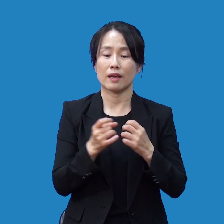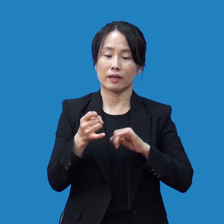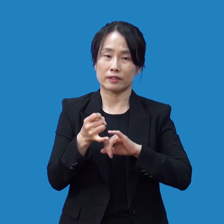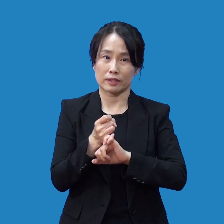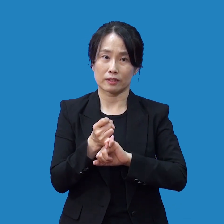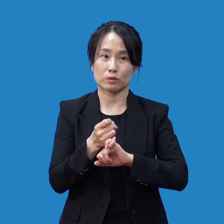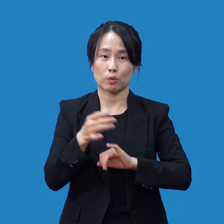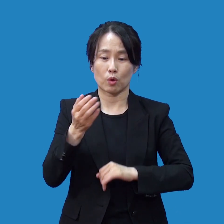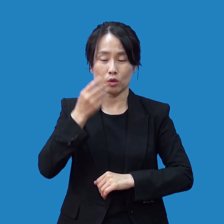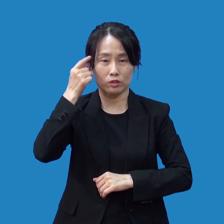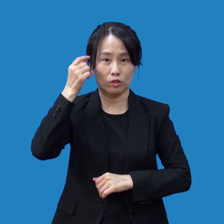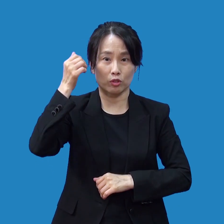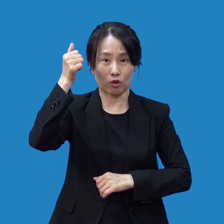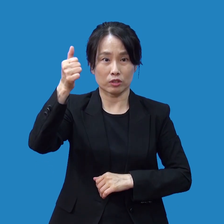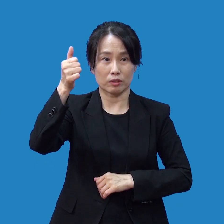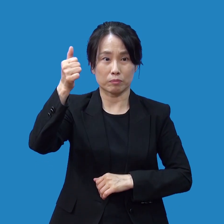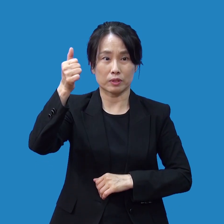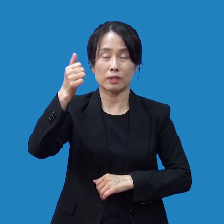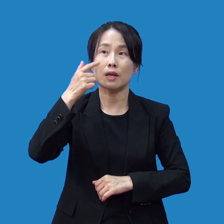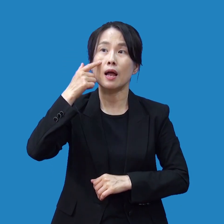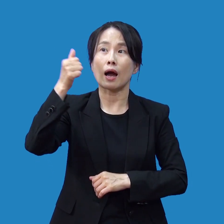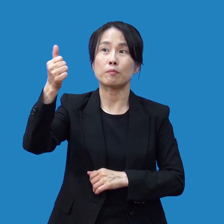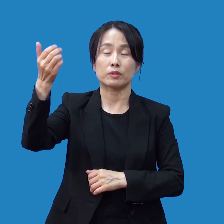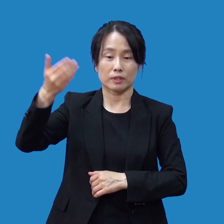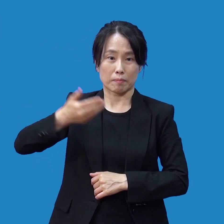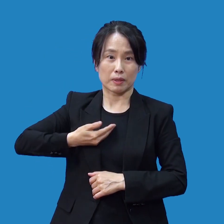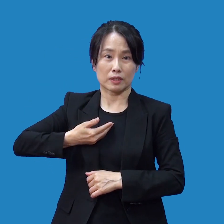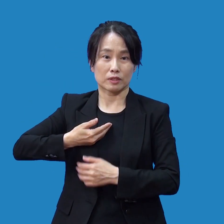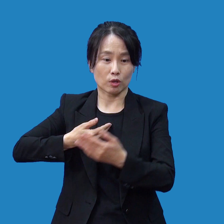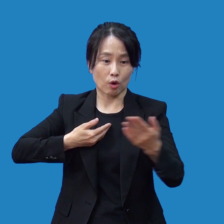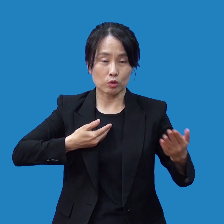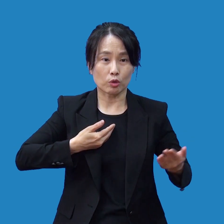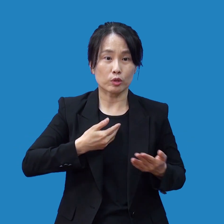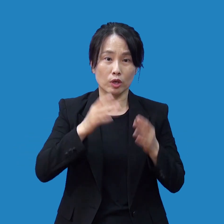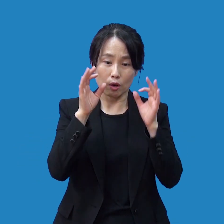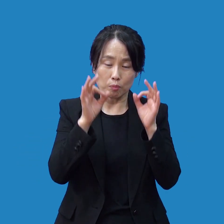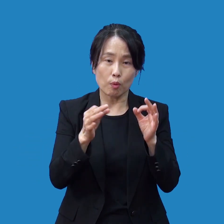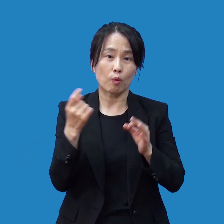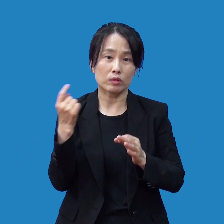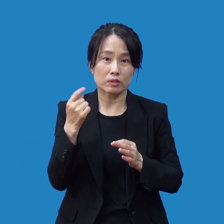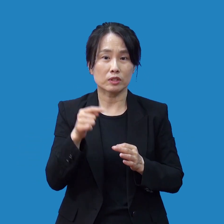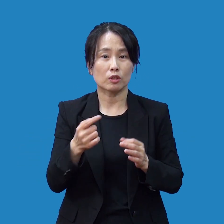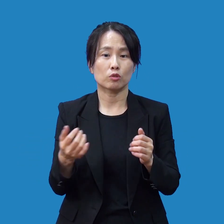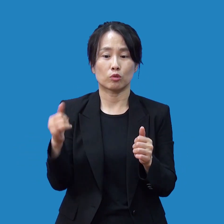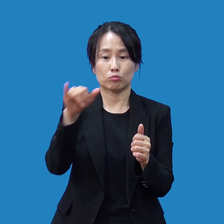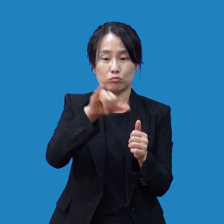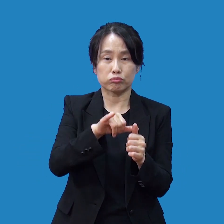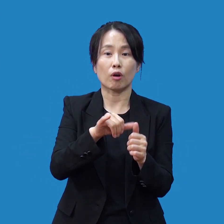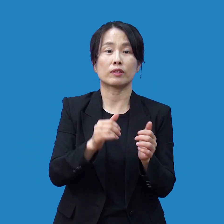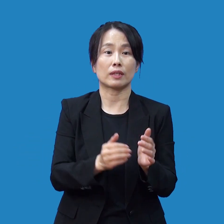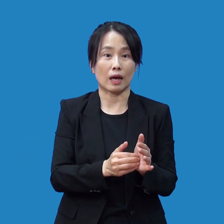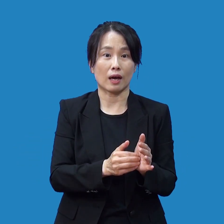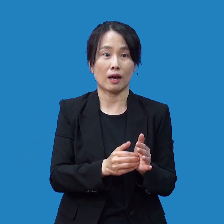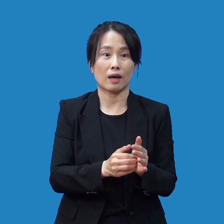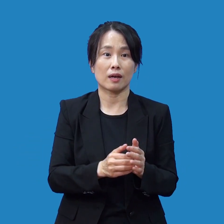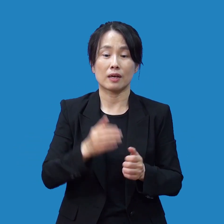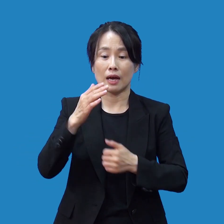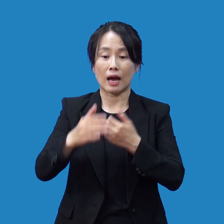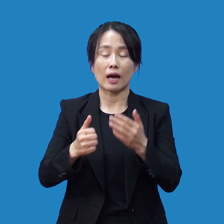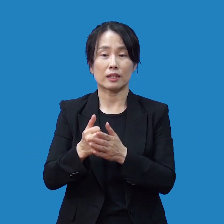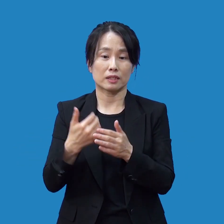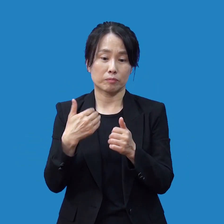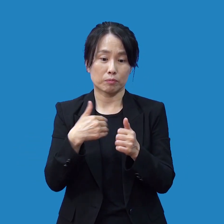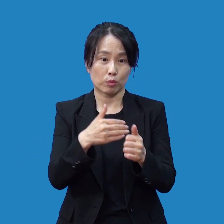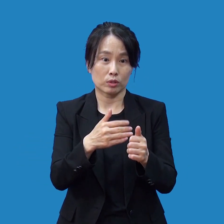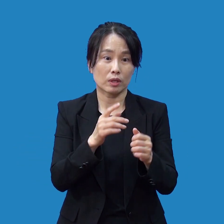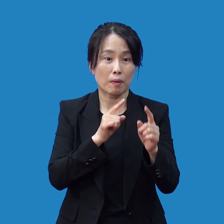약속하신 성령을 아버지께 받아서 너희가 보고 듣는 이것을 부어주셨느니라. 하나님이 보내주셨다 이런